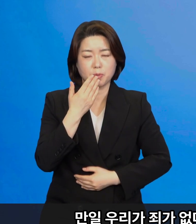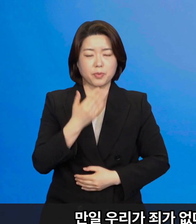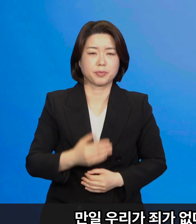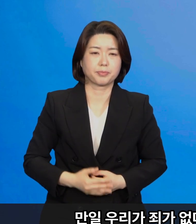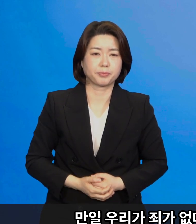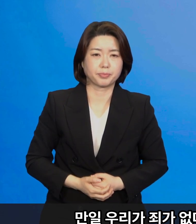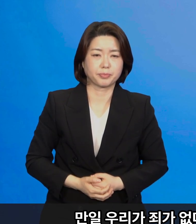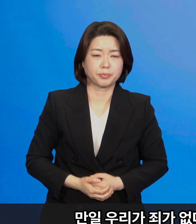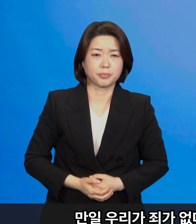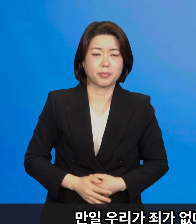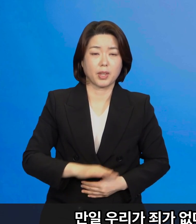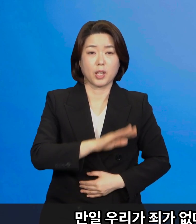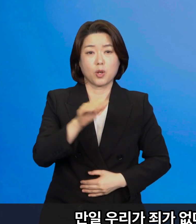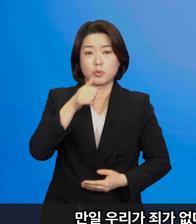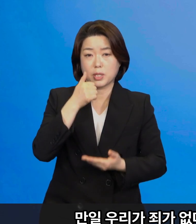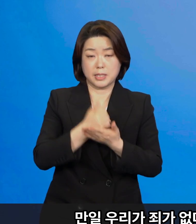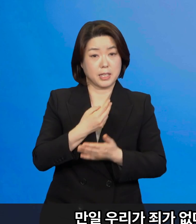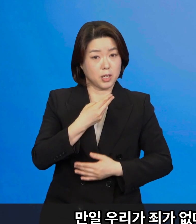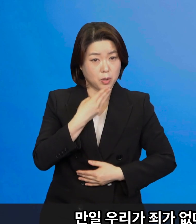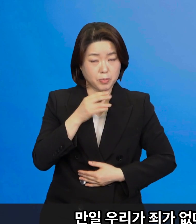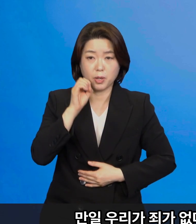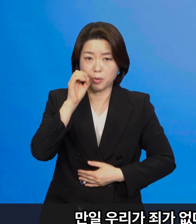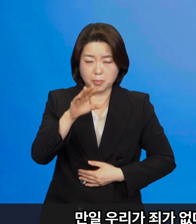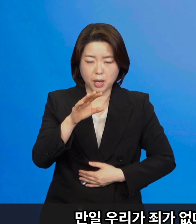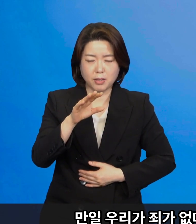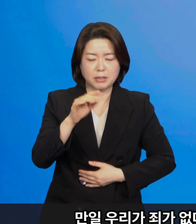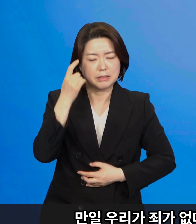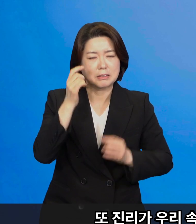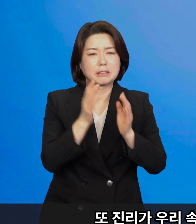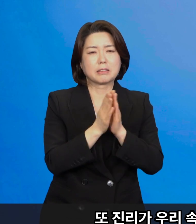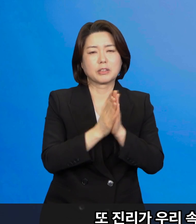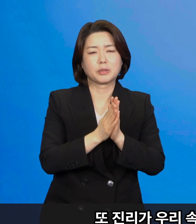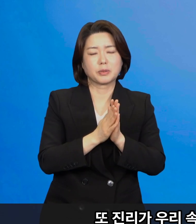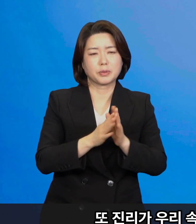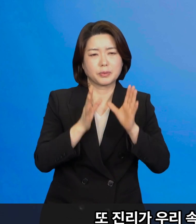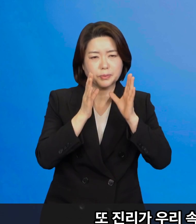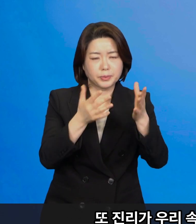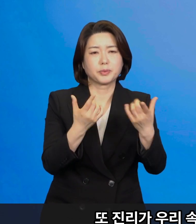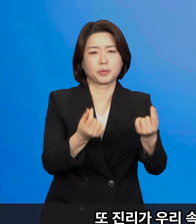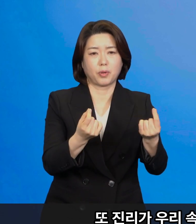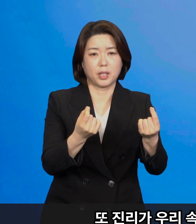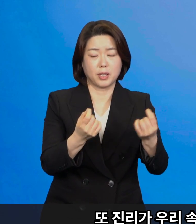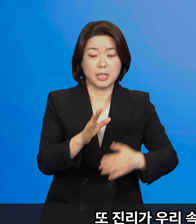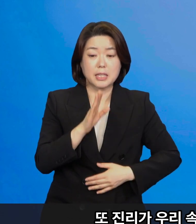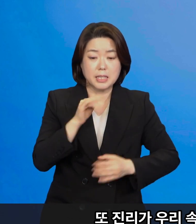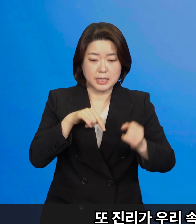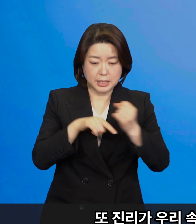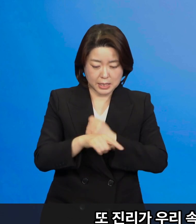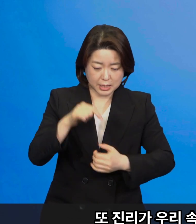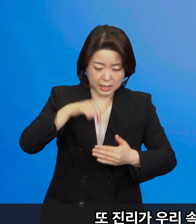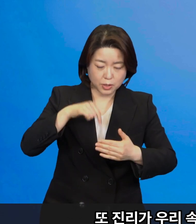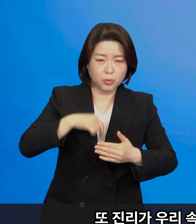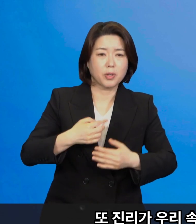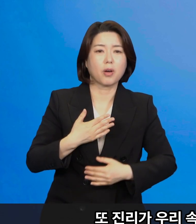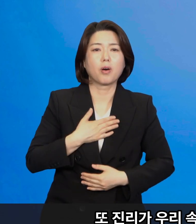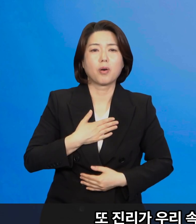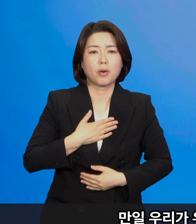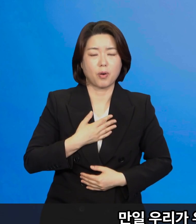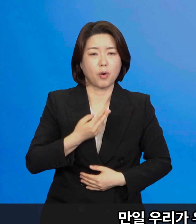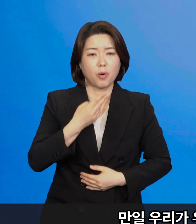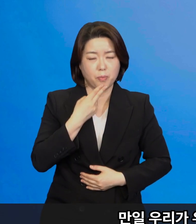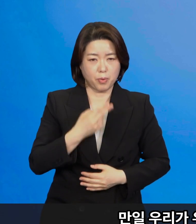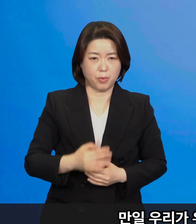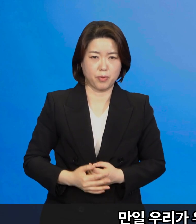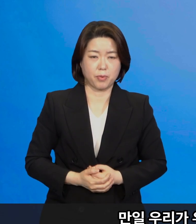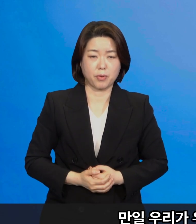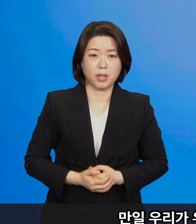만일 우리가 죄가 없다고 말하면 스스로 속이고 또 진리가 우리 속에 있지 아니할 것이요,